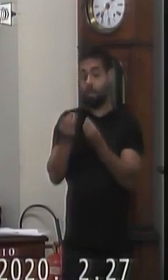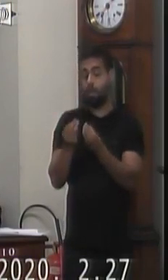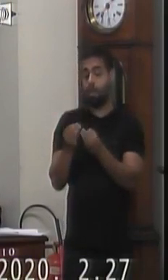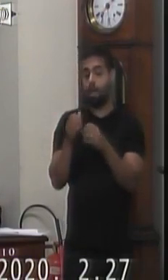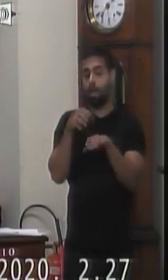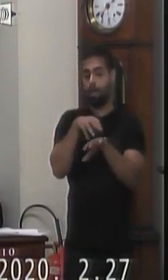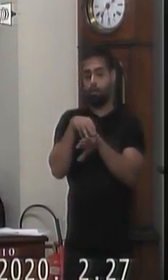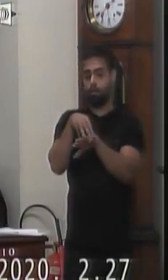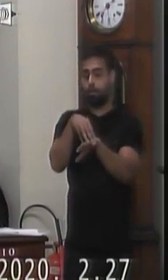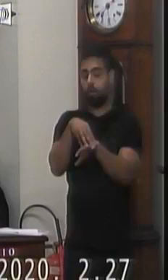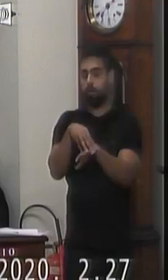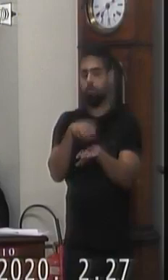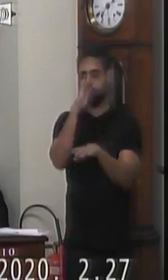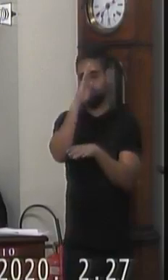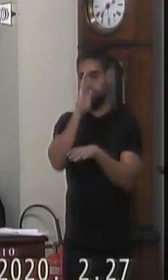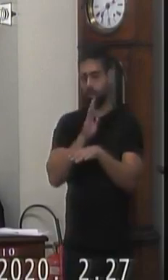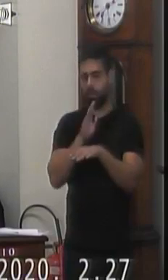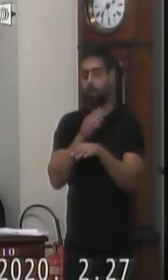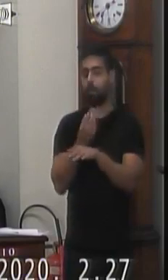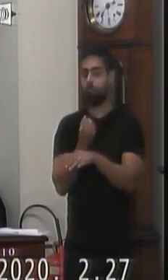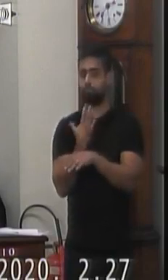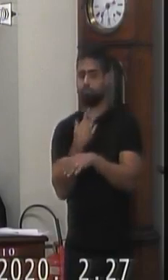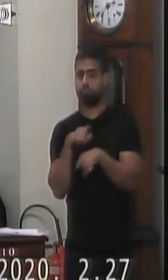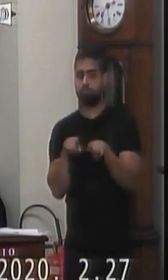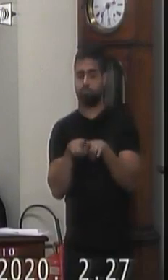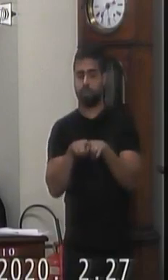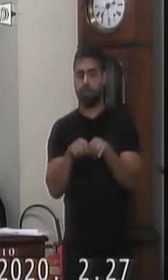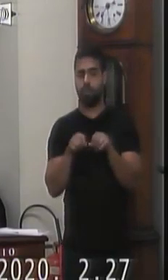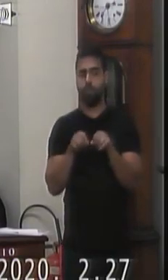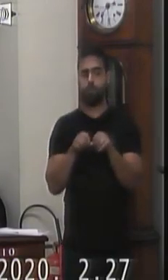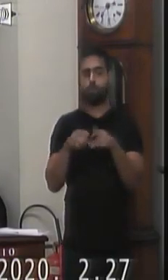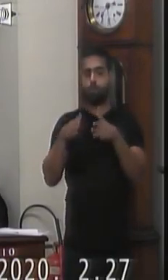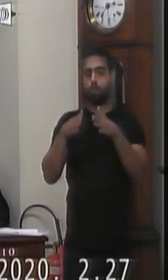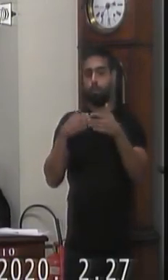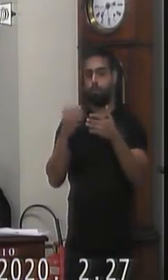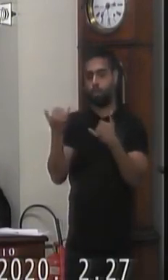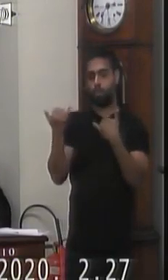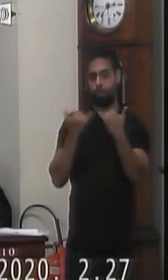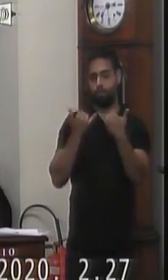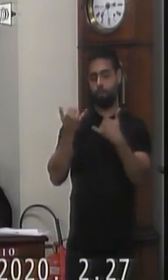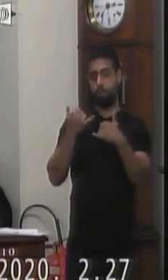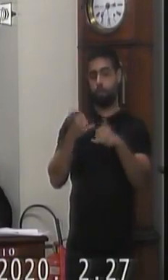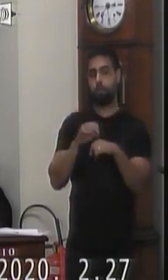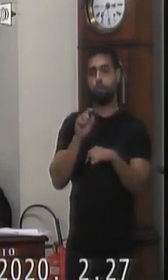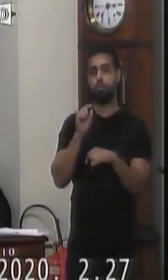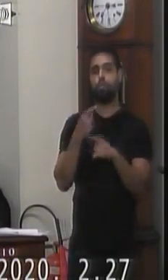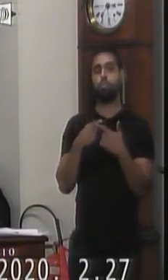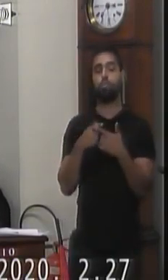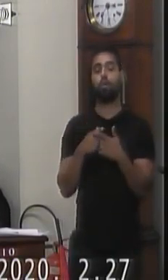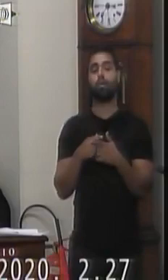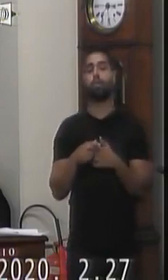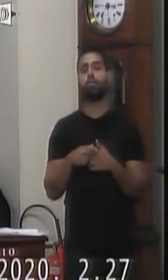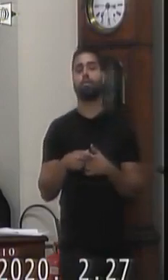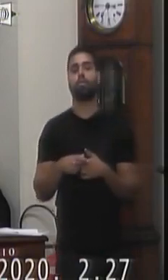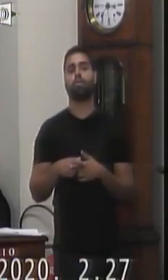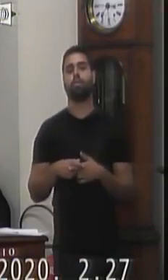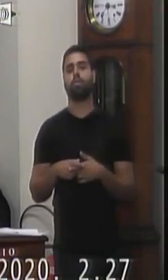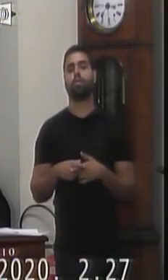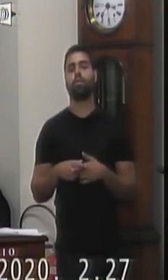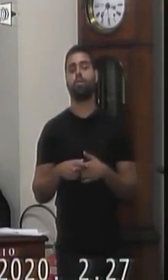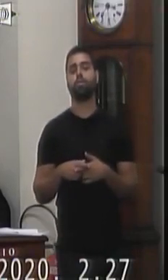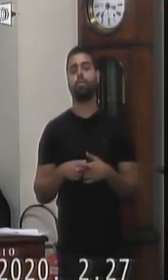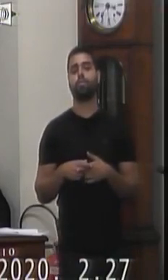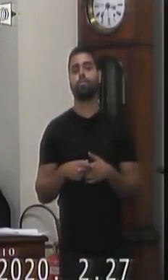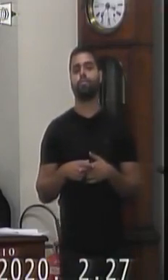escolar, sendo este gratuito e de qualidade. Solicita informações relacionadas no caput do presente, pois assim poderia aplicar de